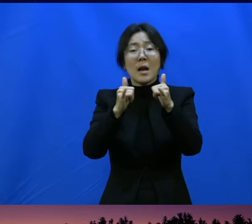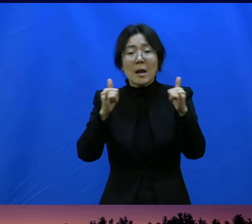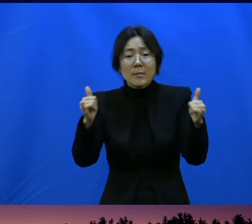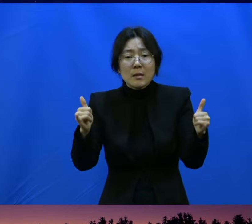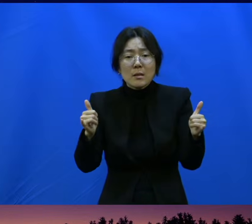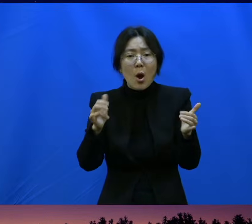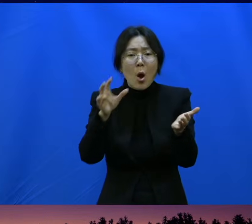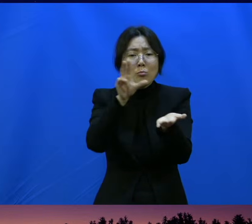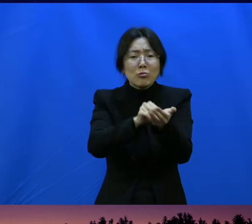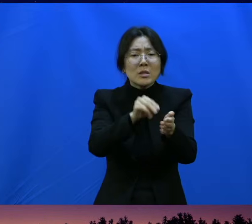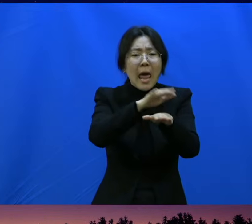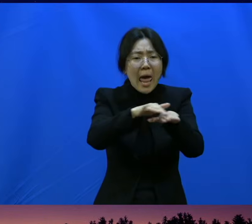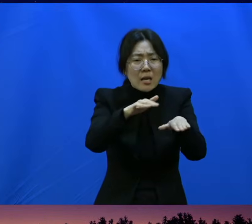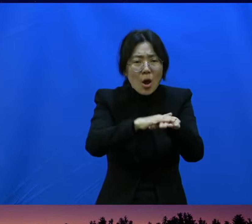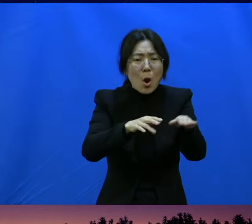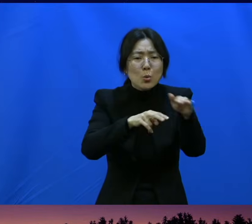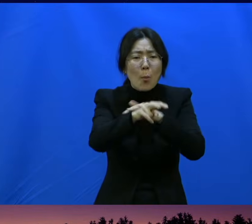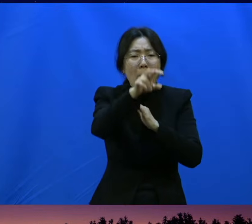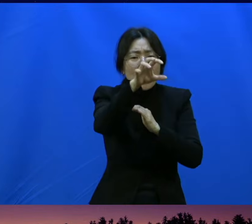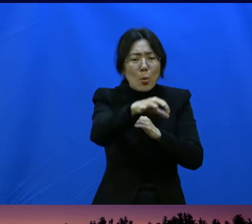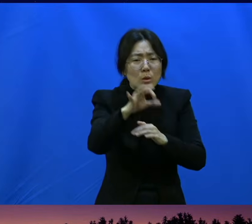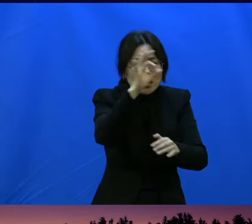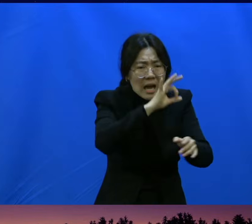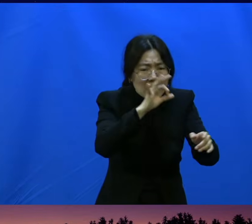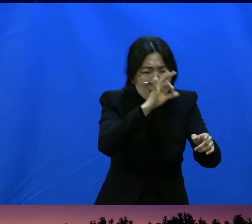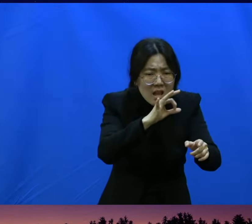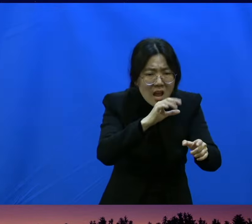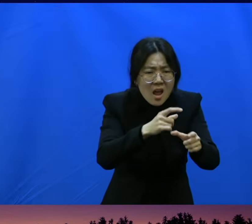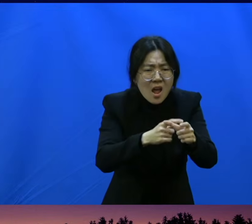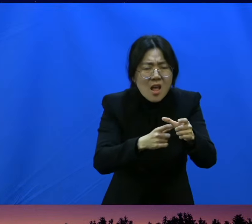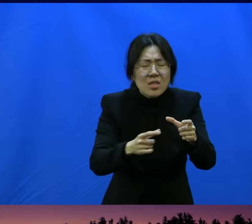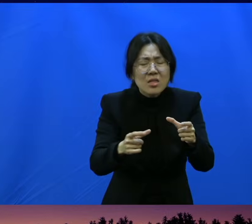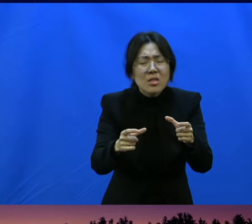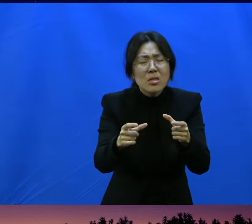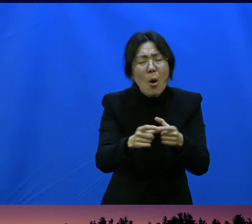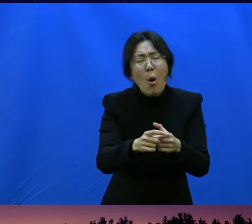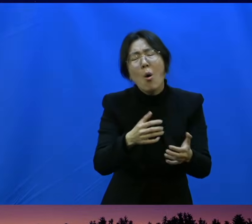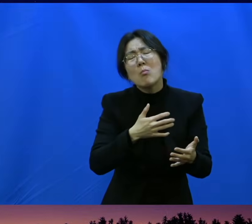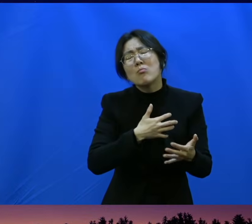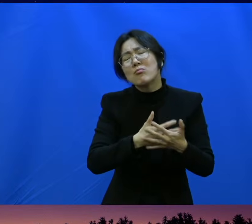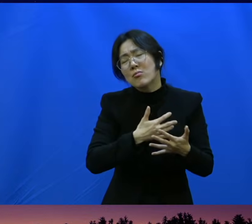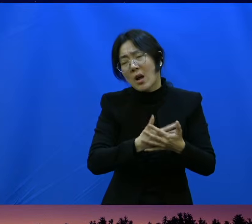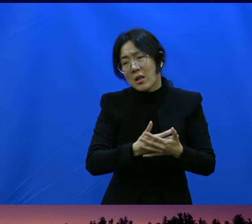얻지 못하고 방황하고 있는, 더 고립되고 더 불안해지고.